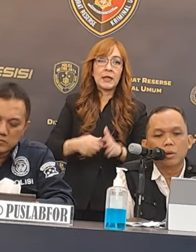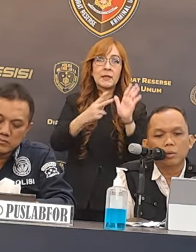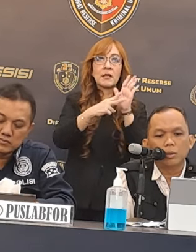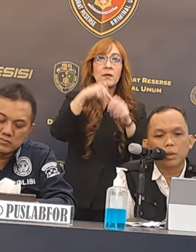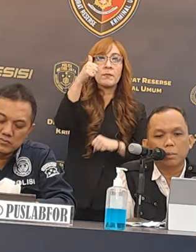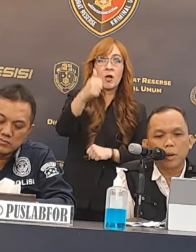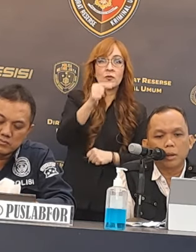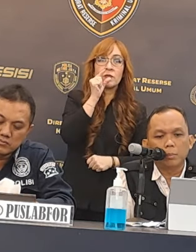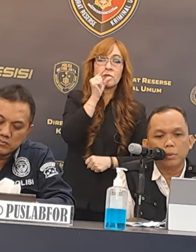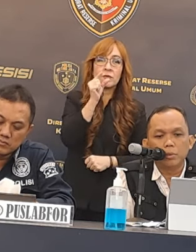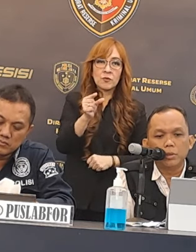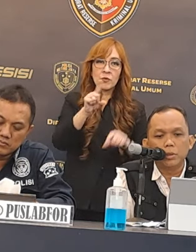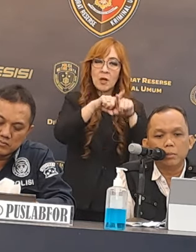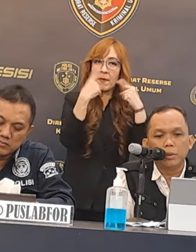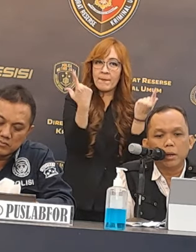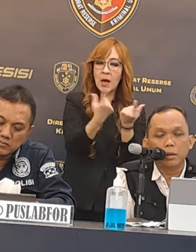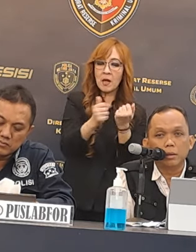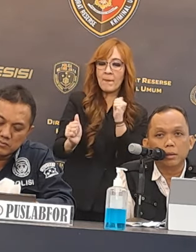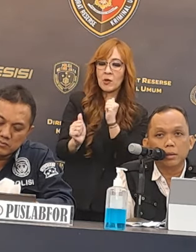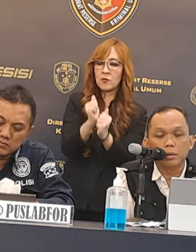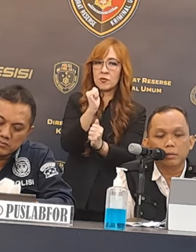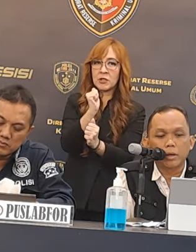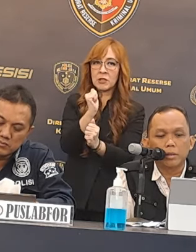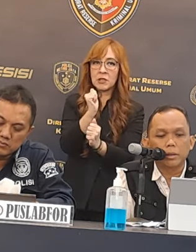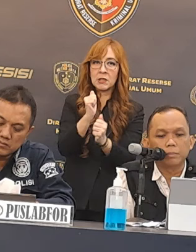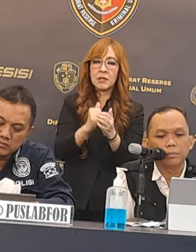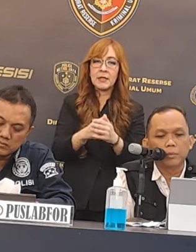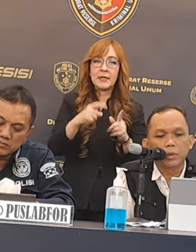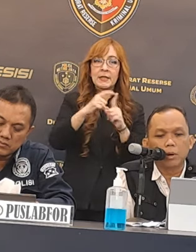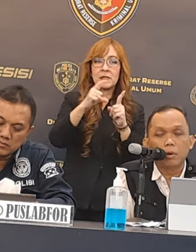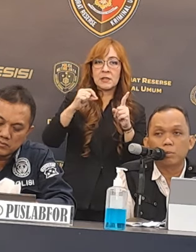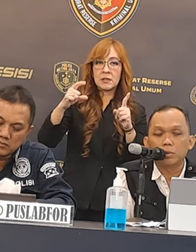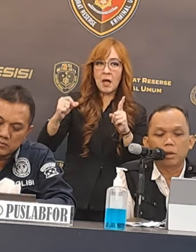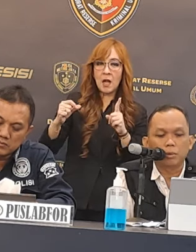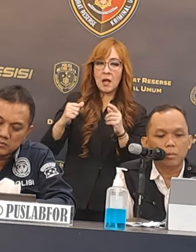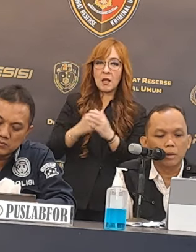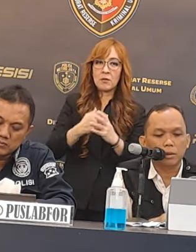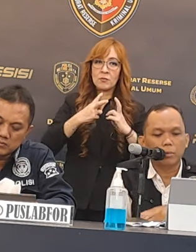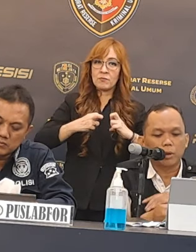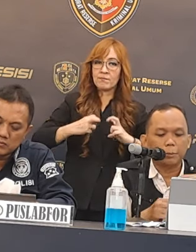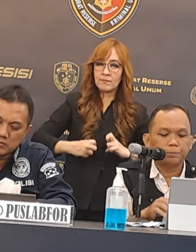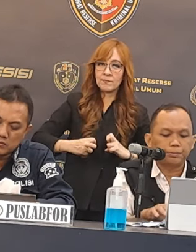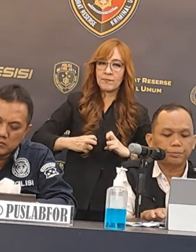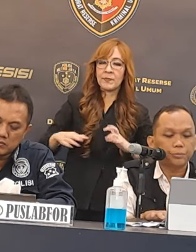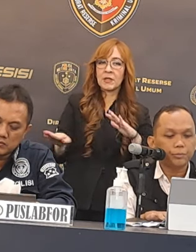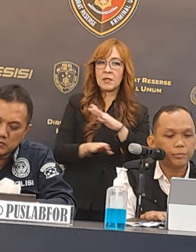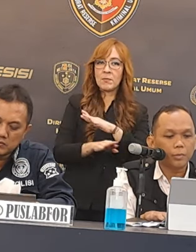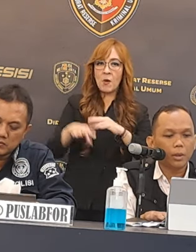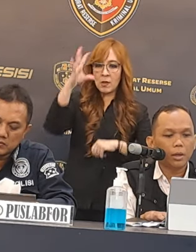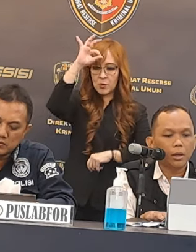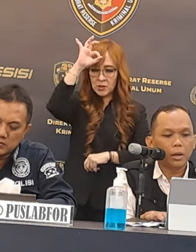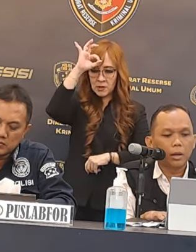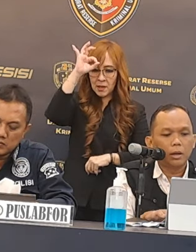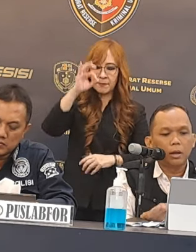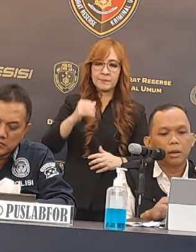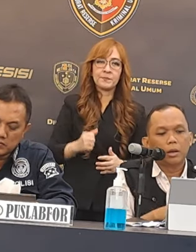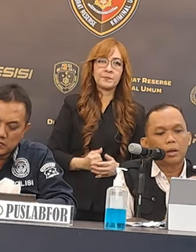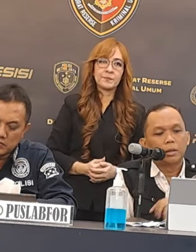2010 untuk lembaga penguji di bidang digital forensik di bawah Puslapor Bareskrim Polri.